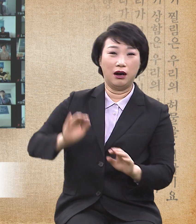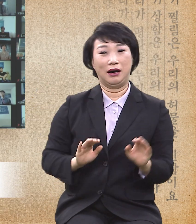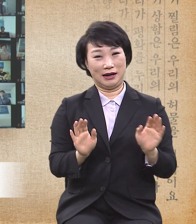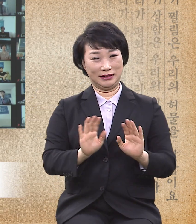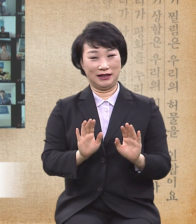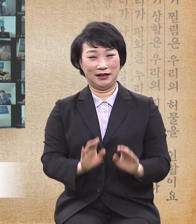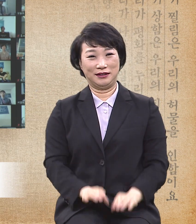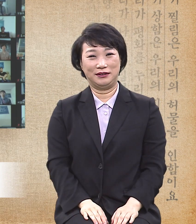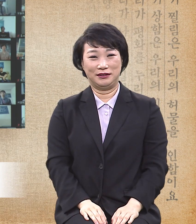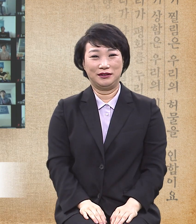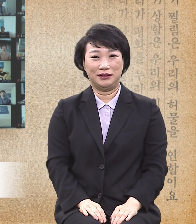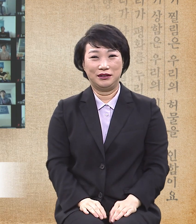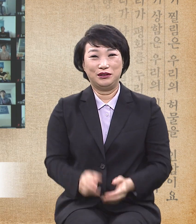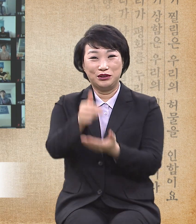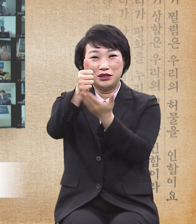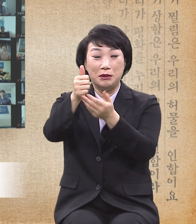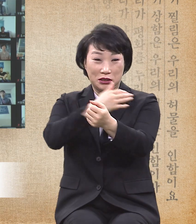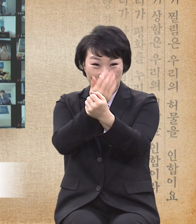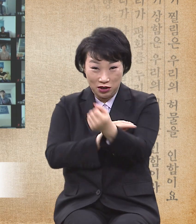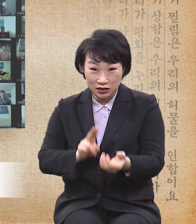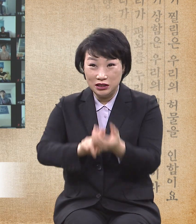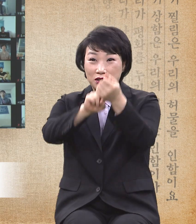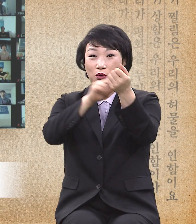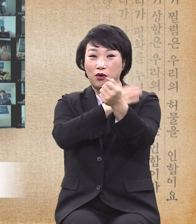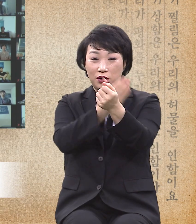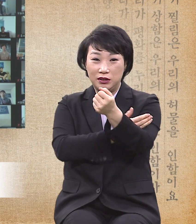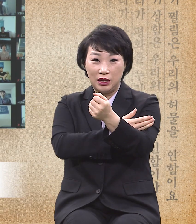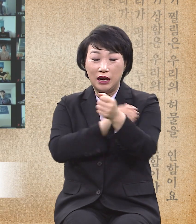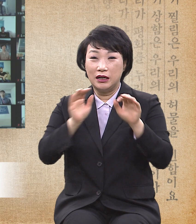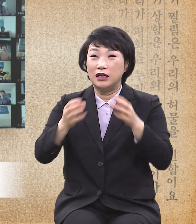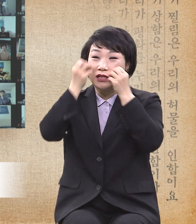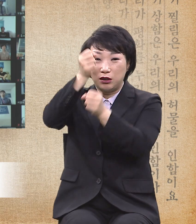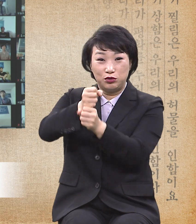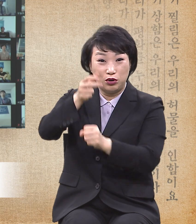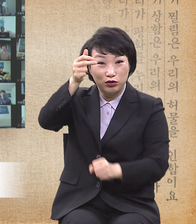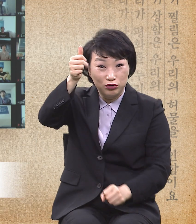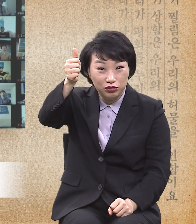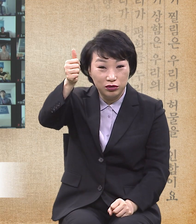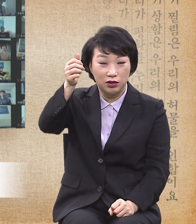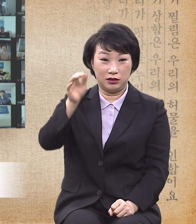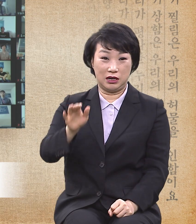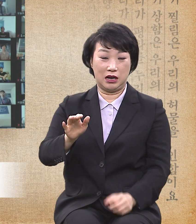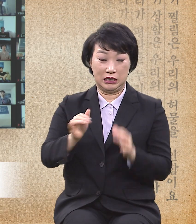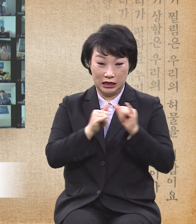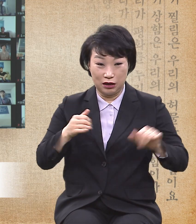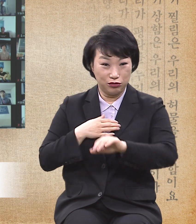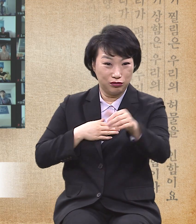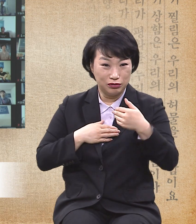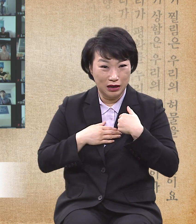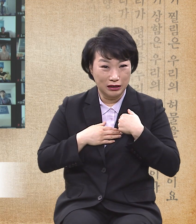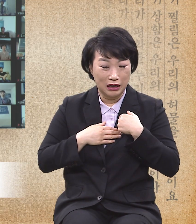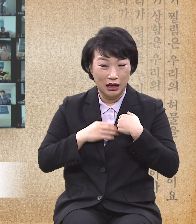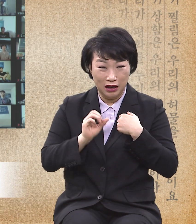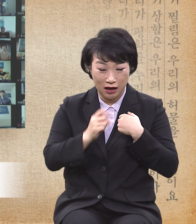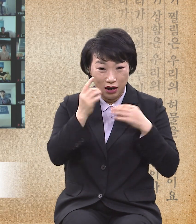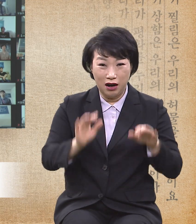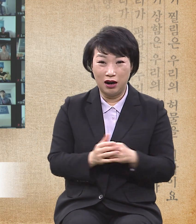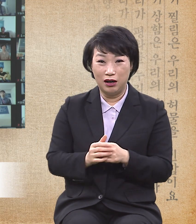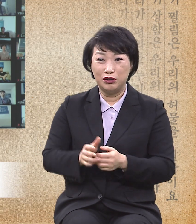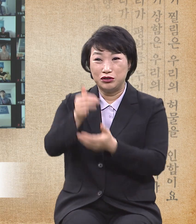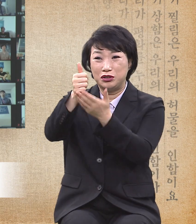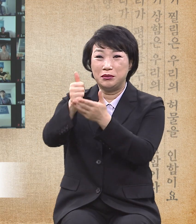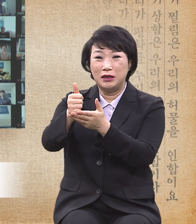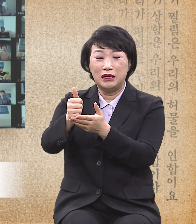주님은 능력과 이적과 권세와 창조자가 인간 앞에 결박당하여